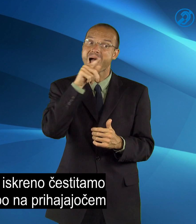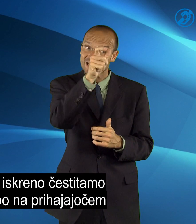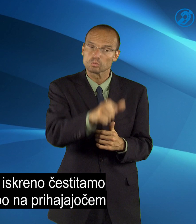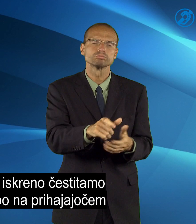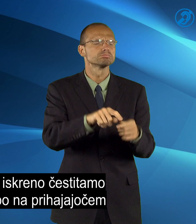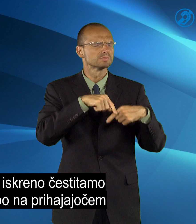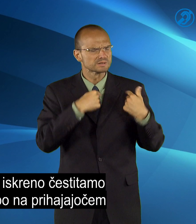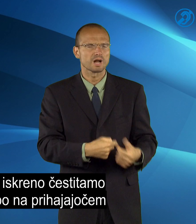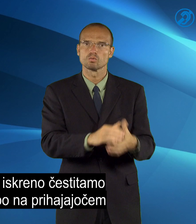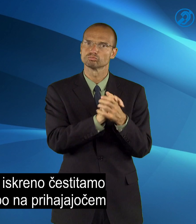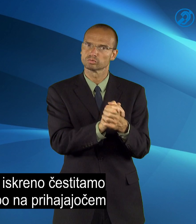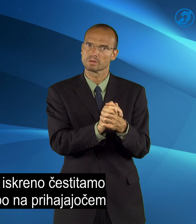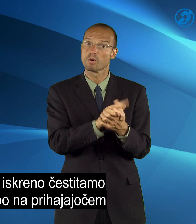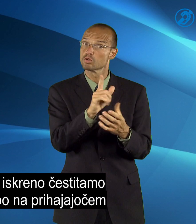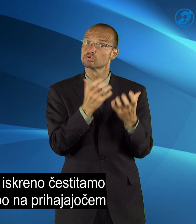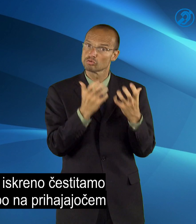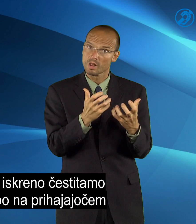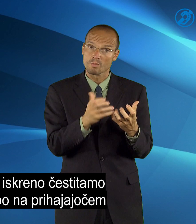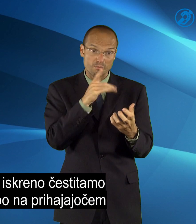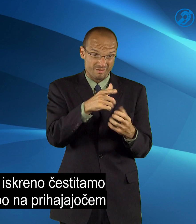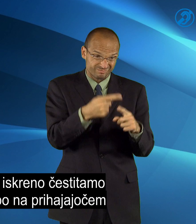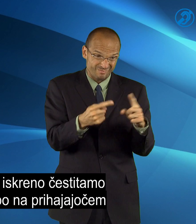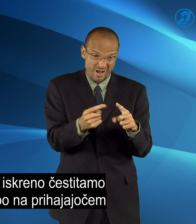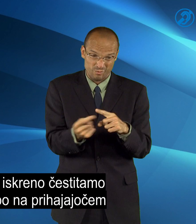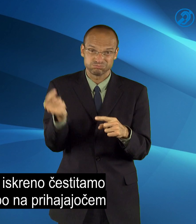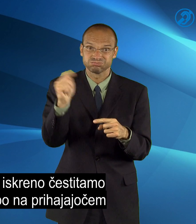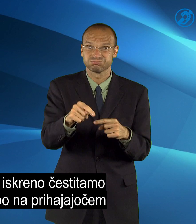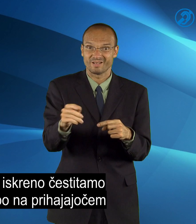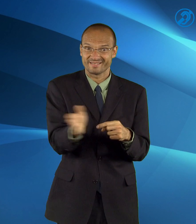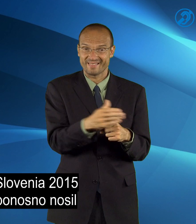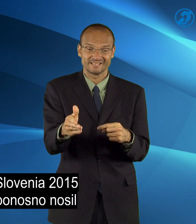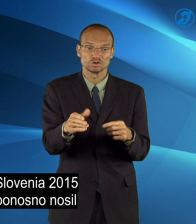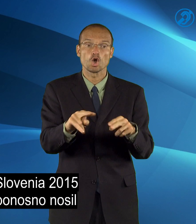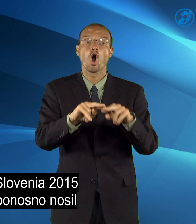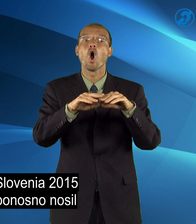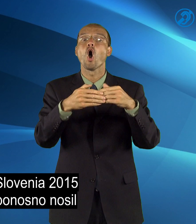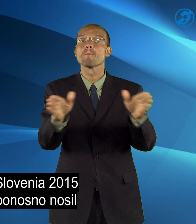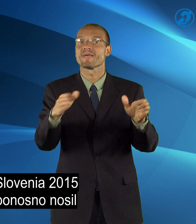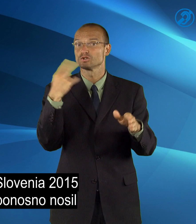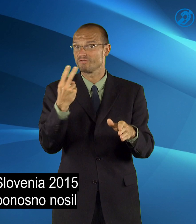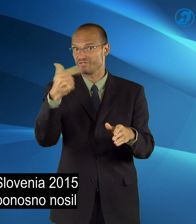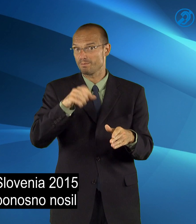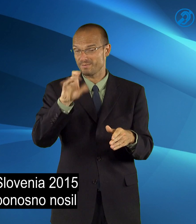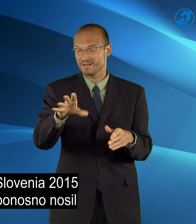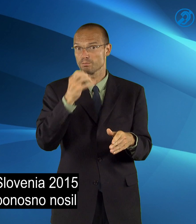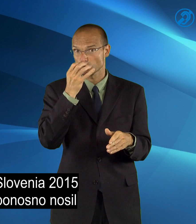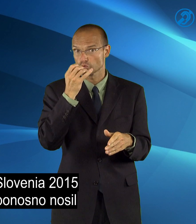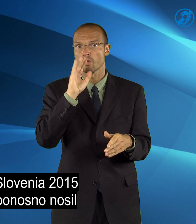Marinu iskreno čestitamo in mu želimo, da bo na prihajajočem Tennis Open Slovenija 2015 v Portorožu